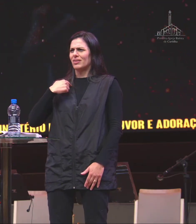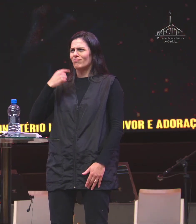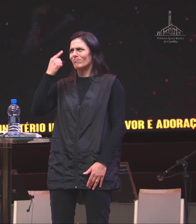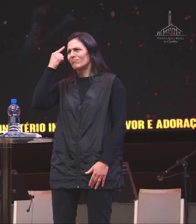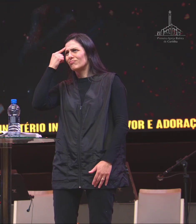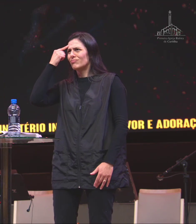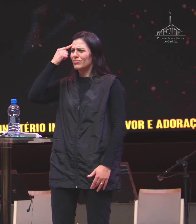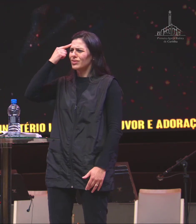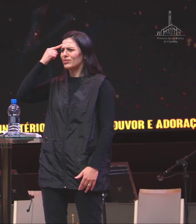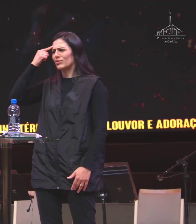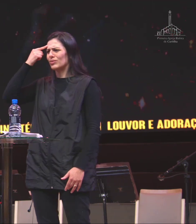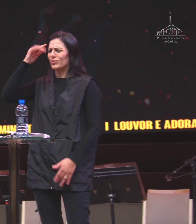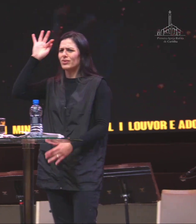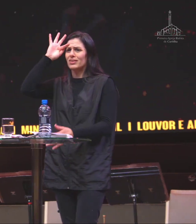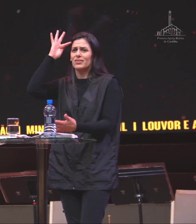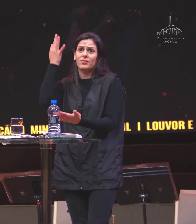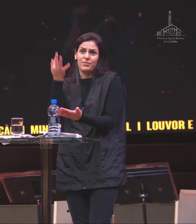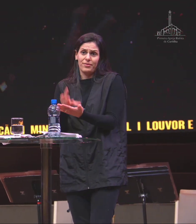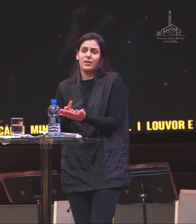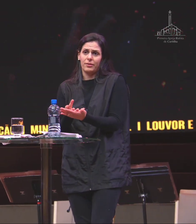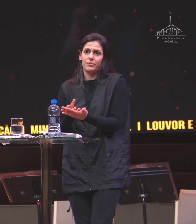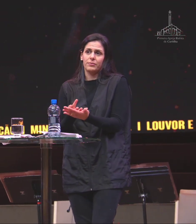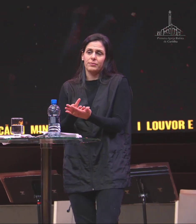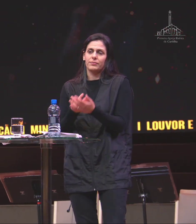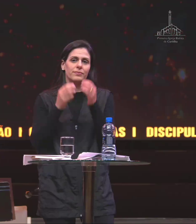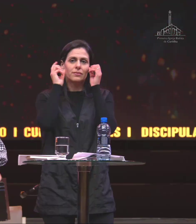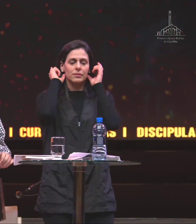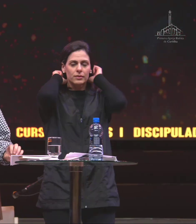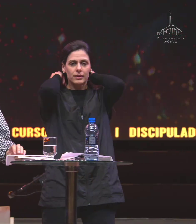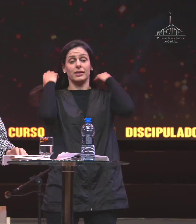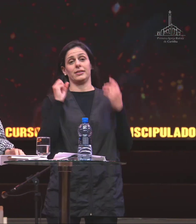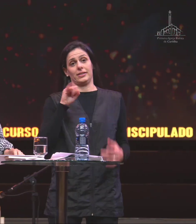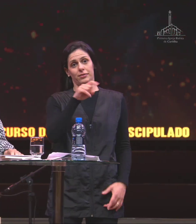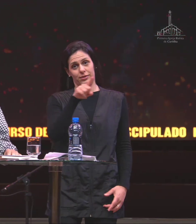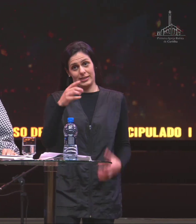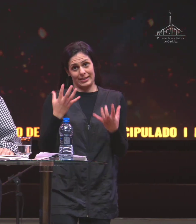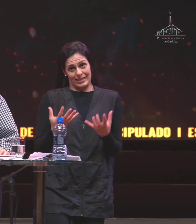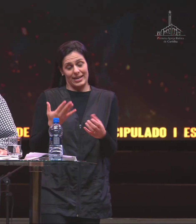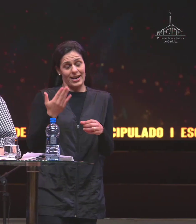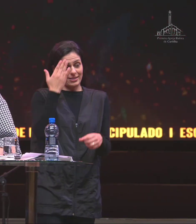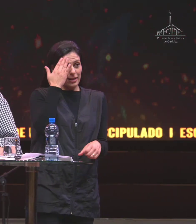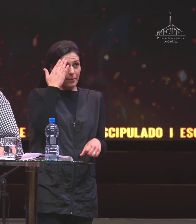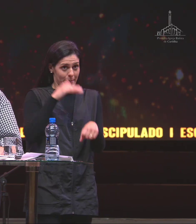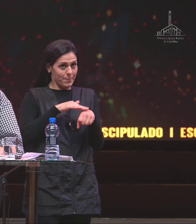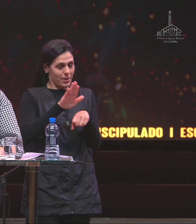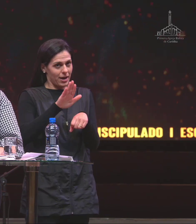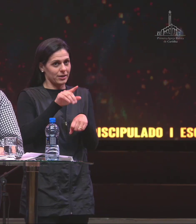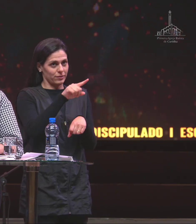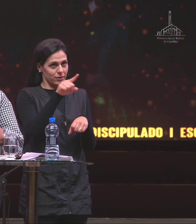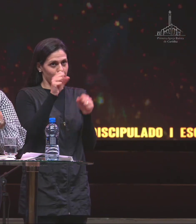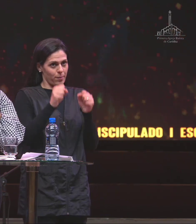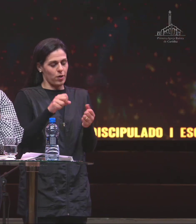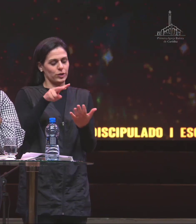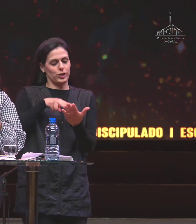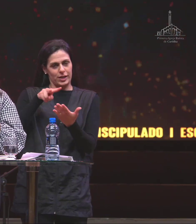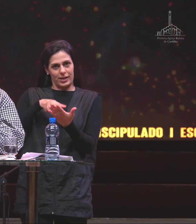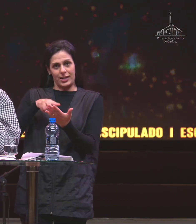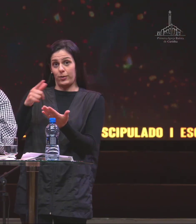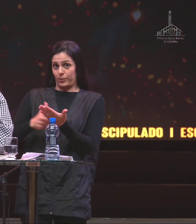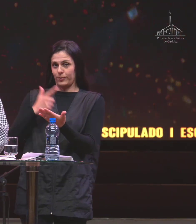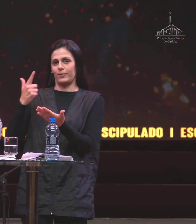conhecer uma pessoa, você olha para os frutos dela, se ela está sendo uma carta viva de Deus, né? Paulo falava assim, eu